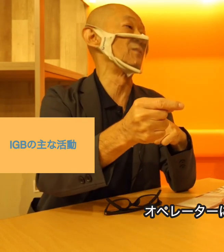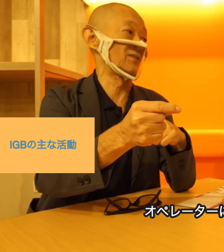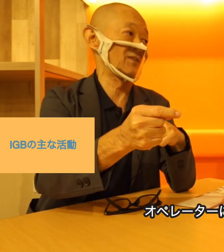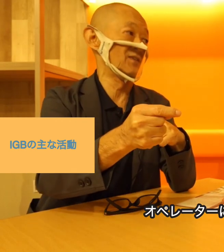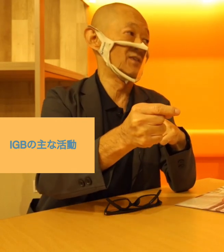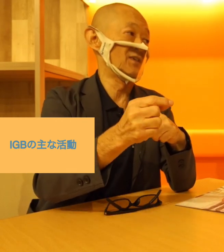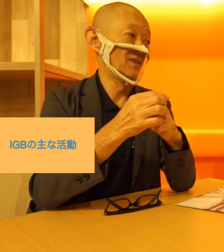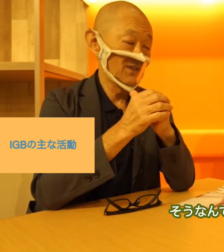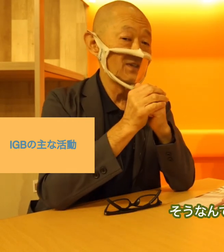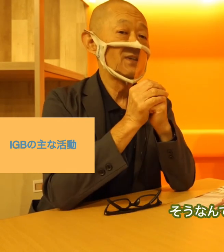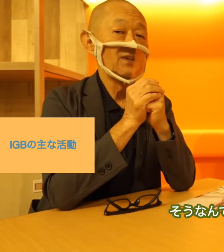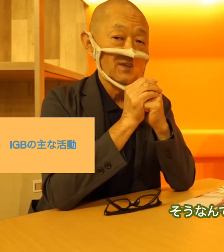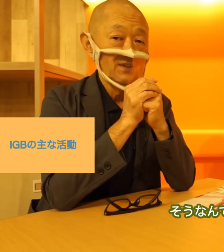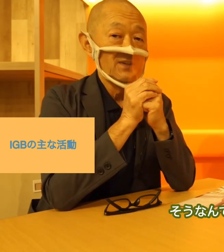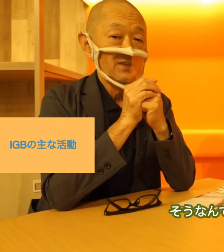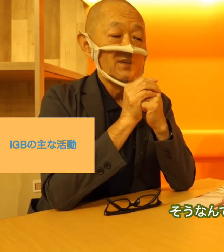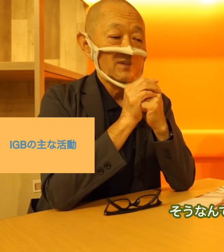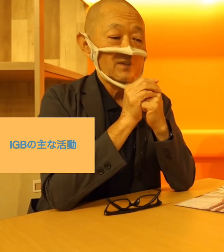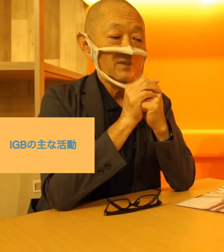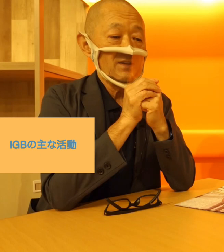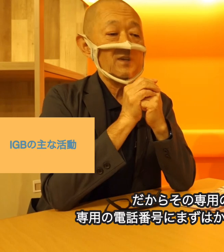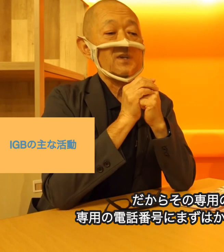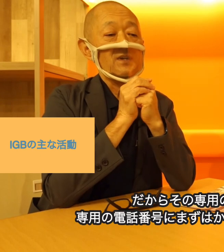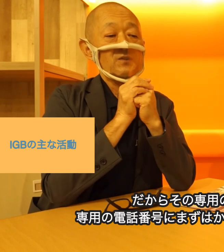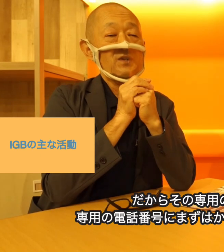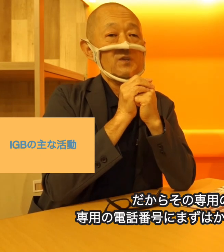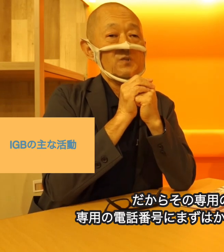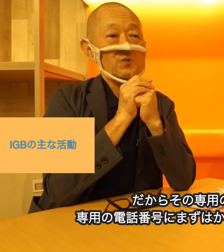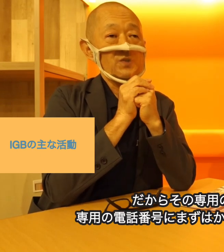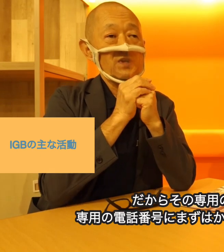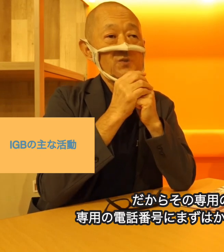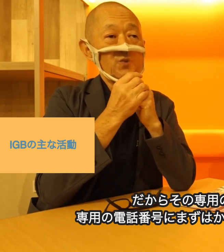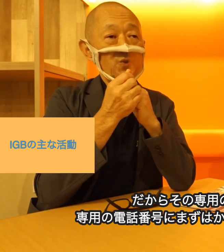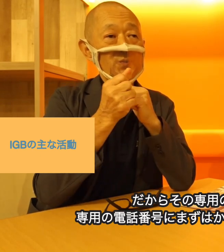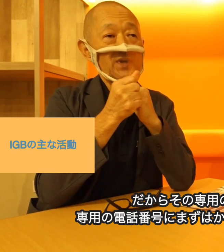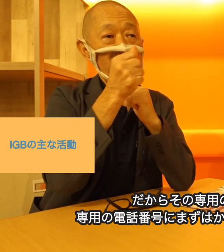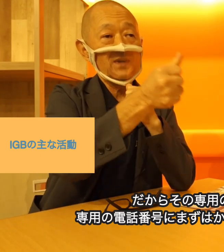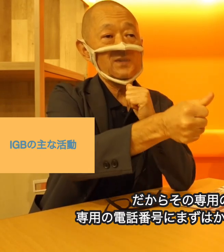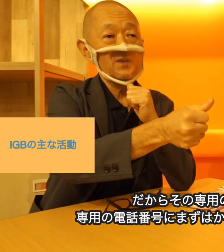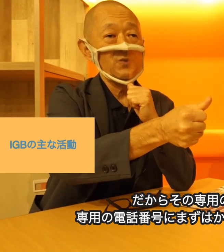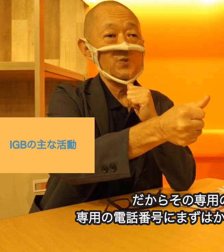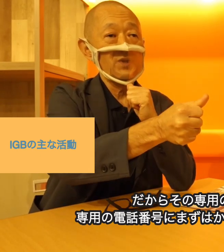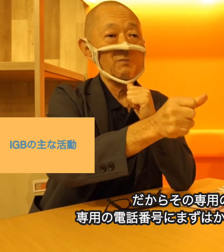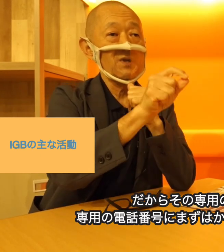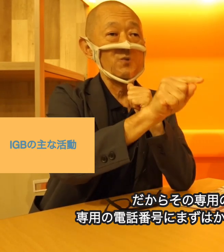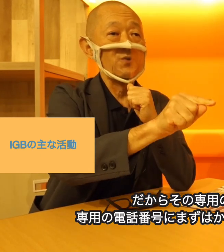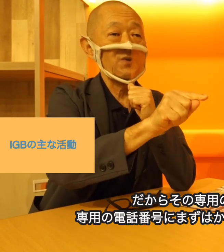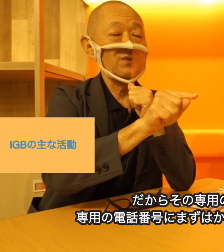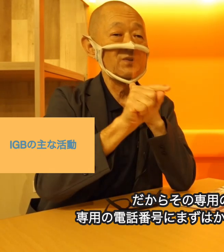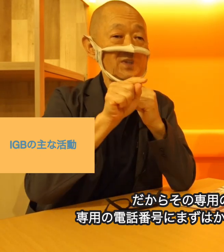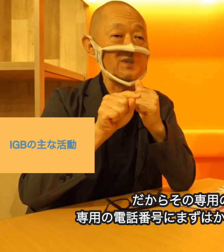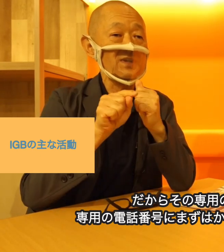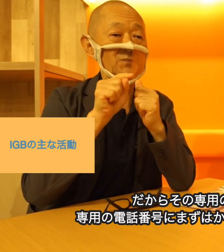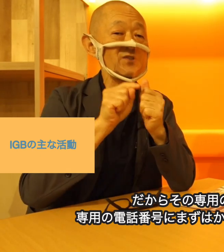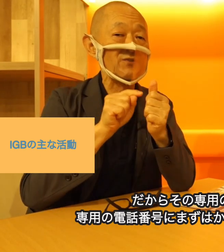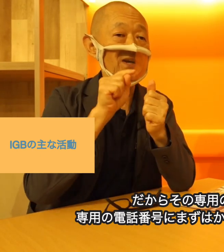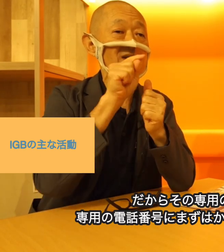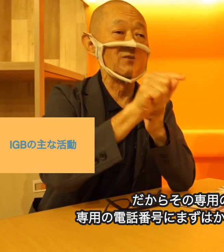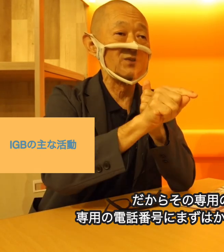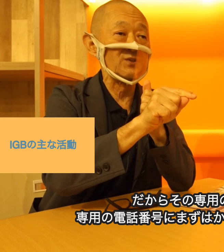。 そうなんですね。 だからその専用のオペレーター専用の電話番号にまずはかけるっていう